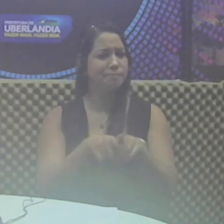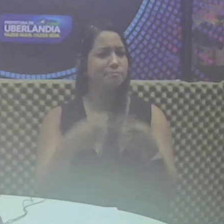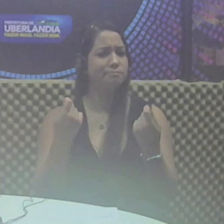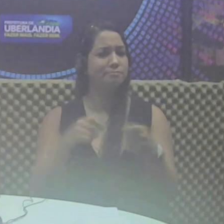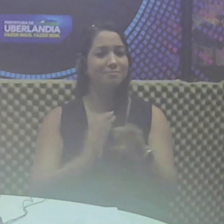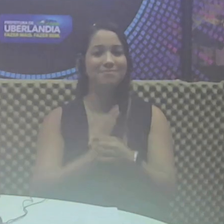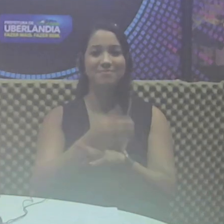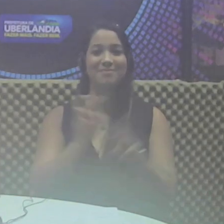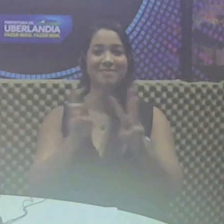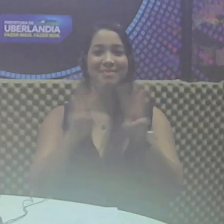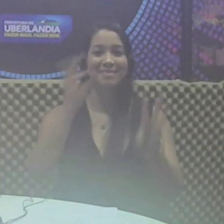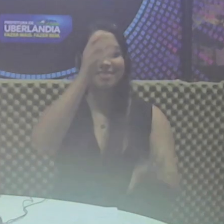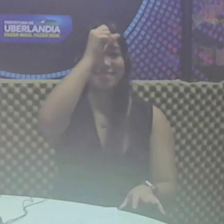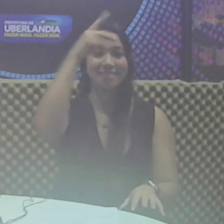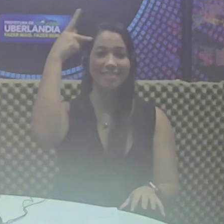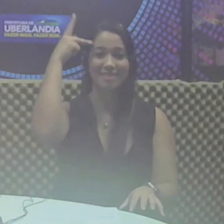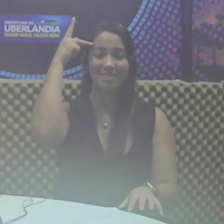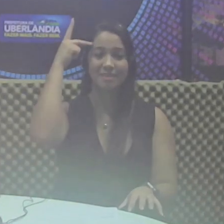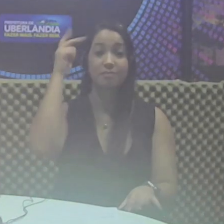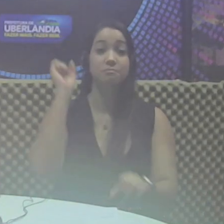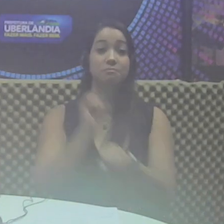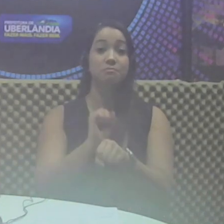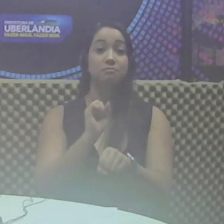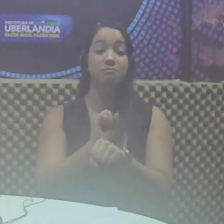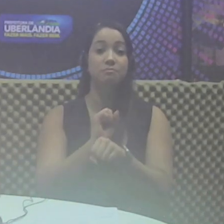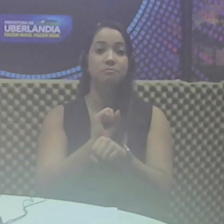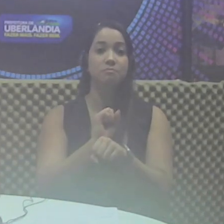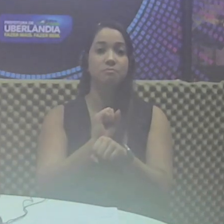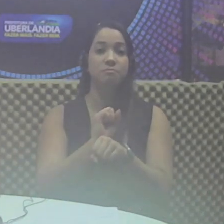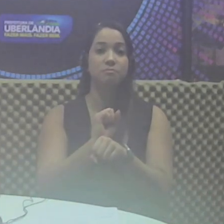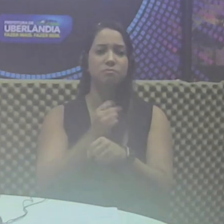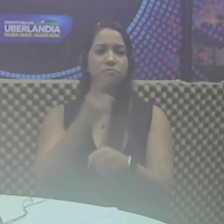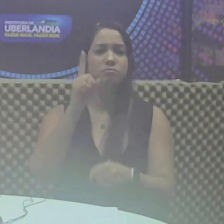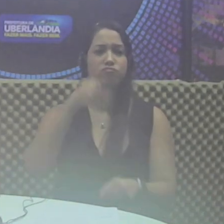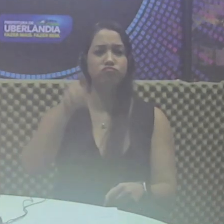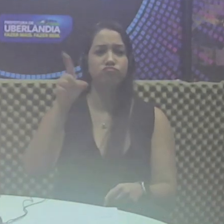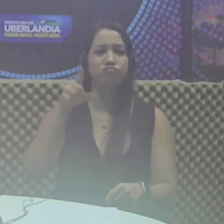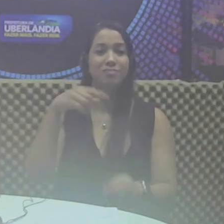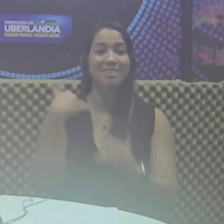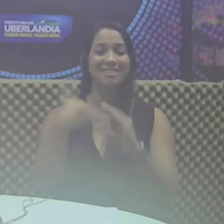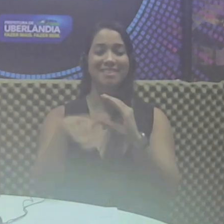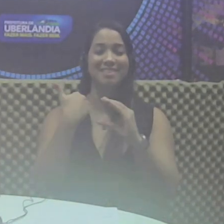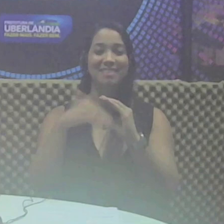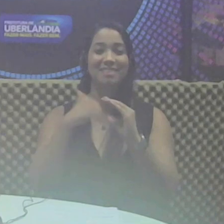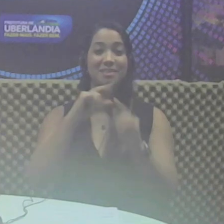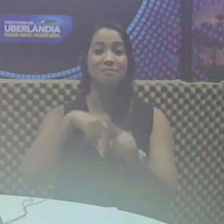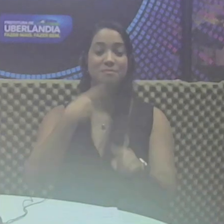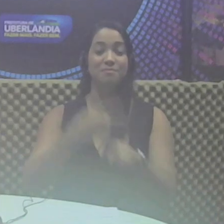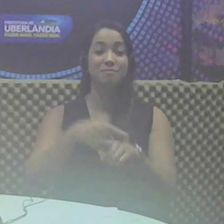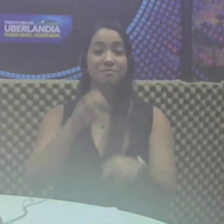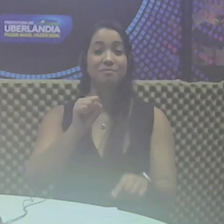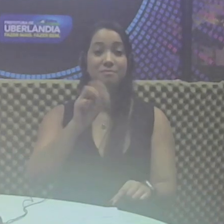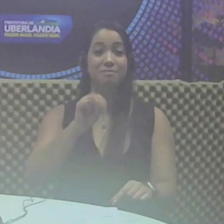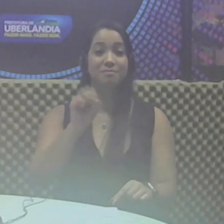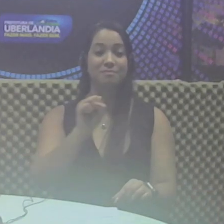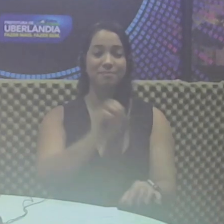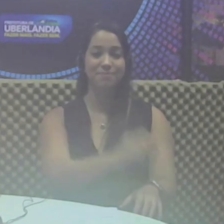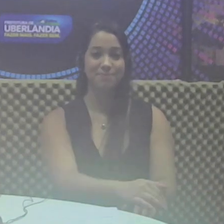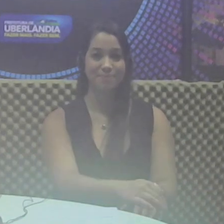acessar o portal da Prefeitura e aguardar a confirmação via e-mail e via mensagem